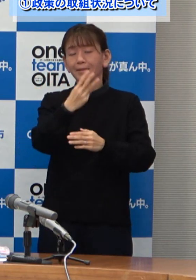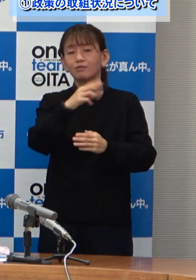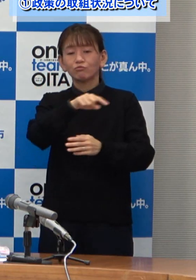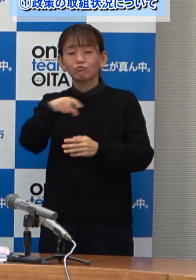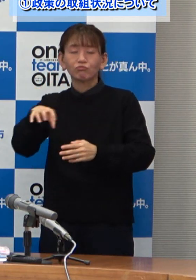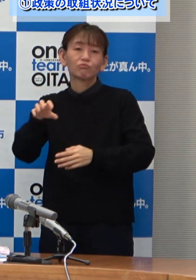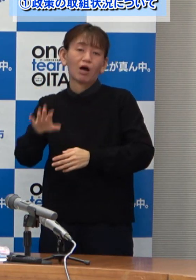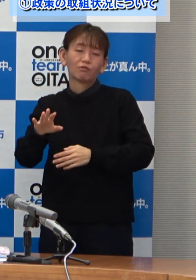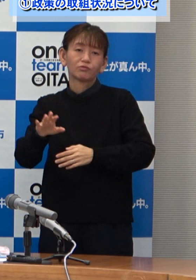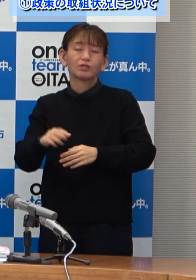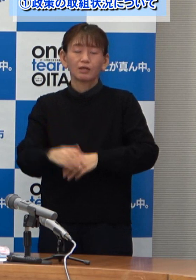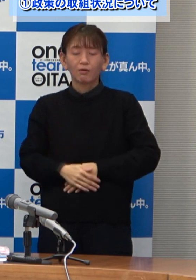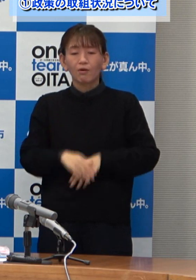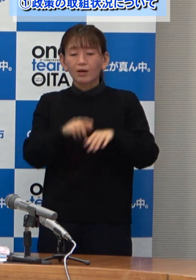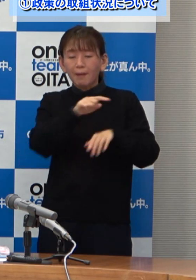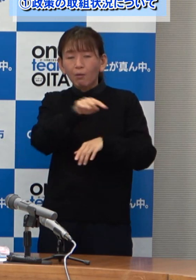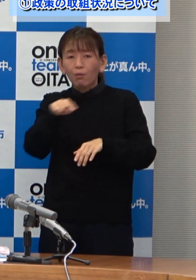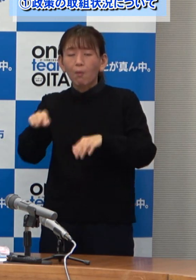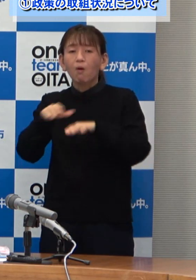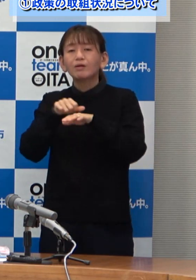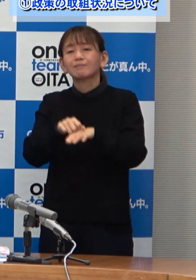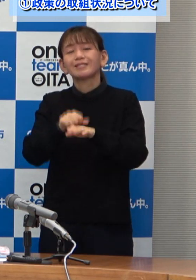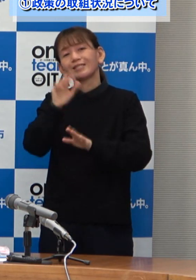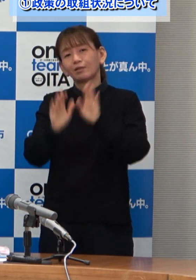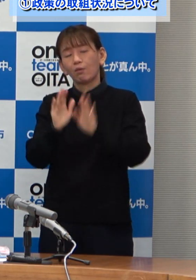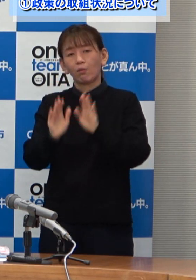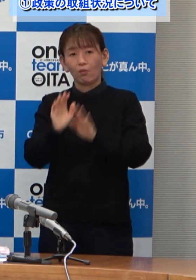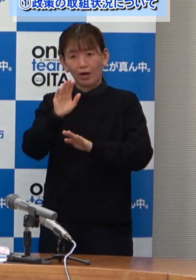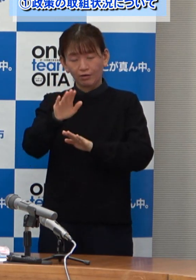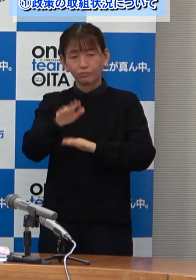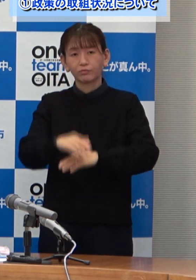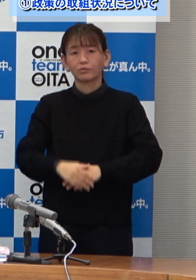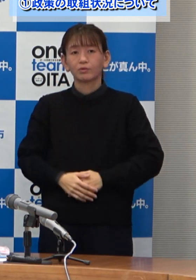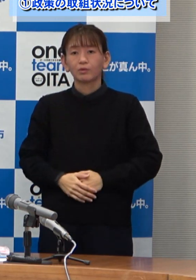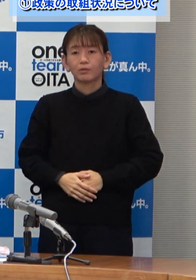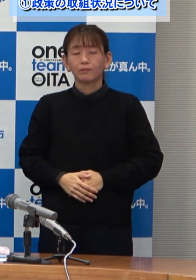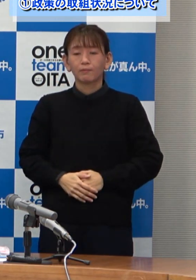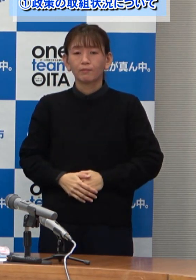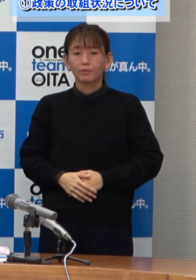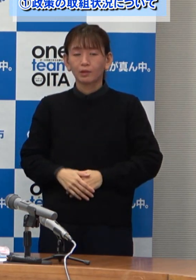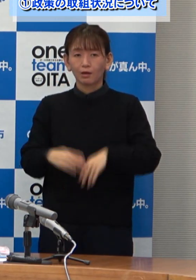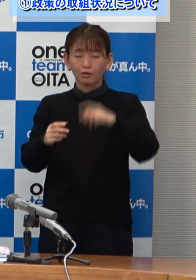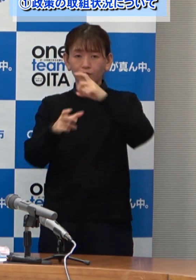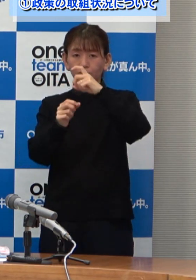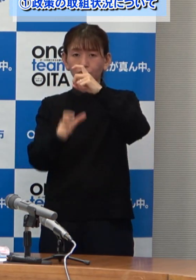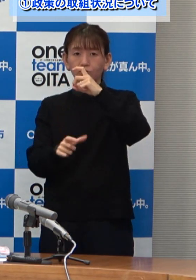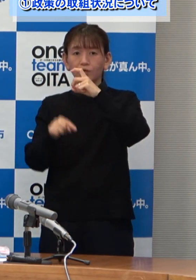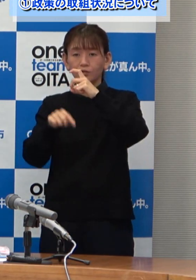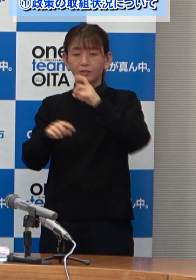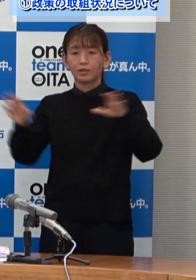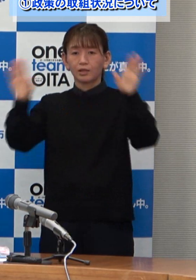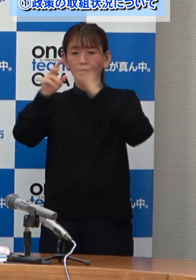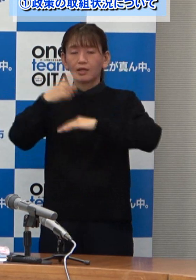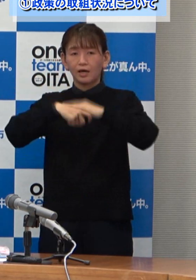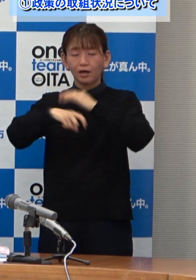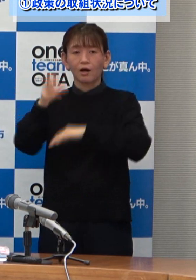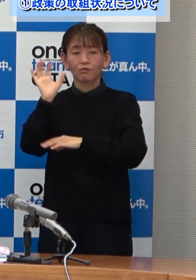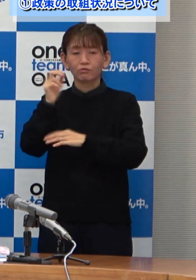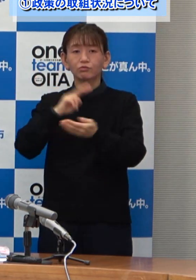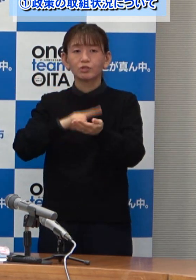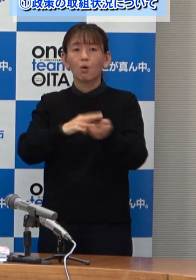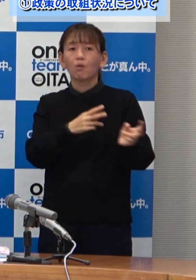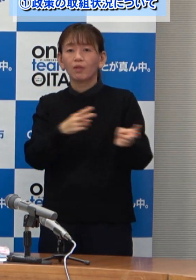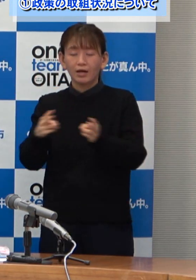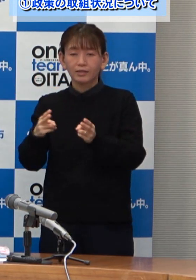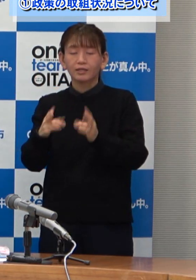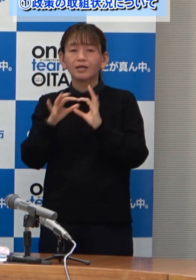がそれを背景に検討をさせていただきましたしもう1つはえ10月にですね夜間救急医療体制に関する